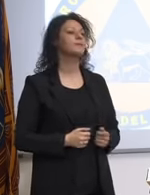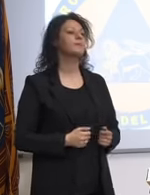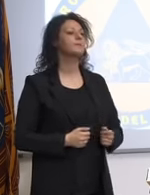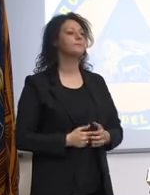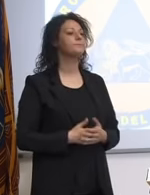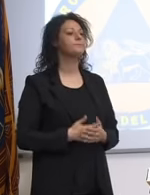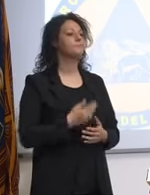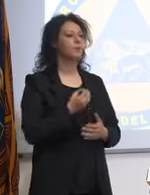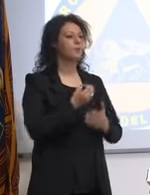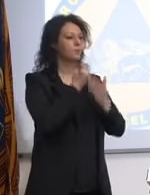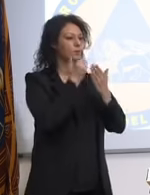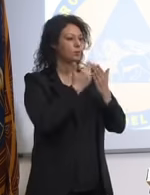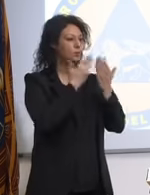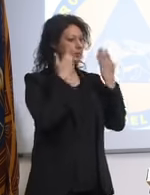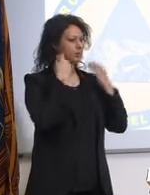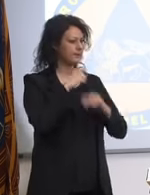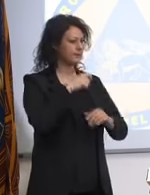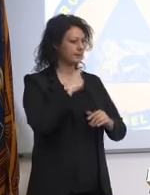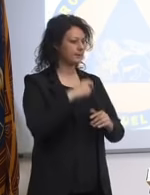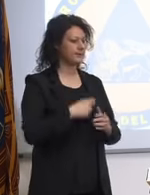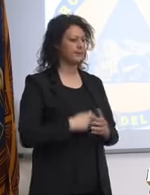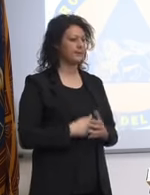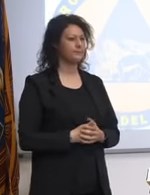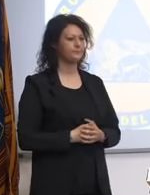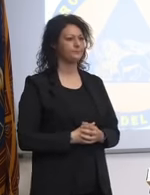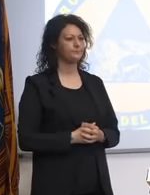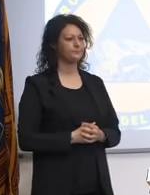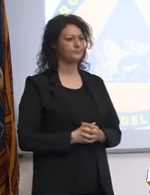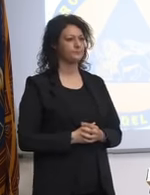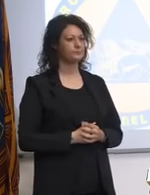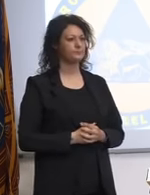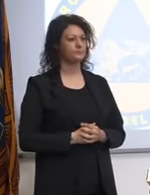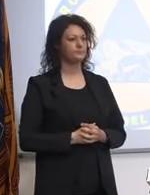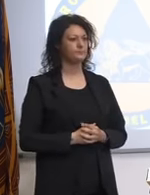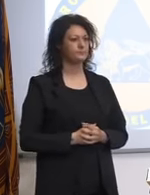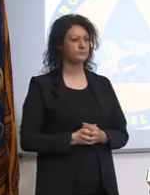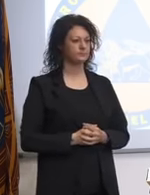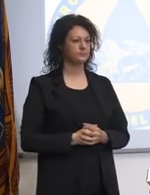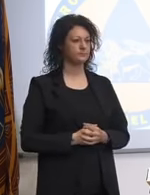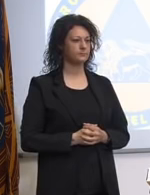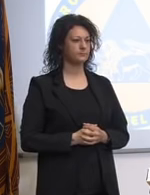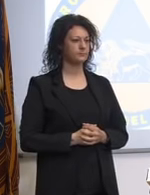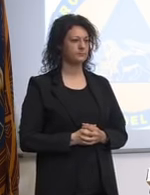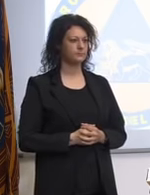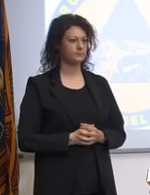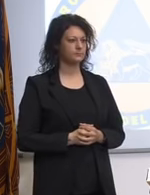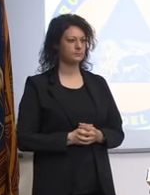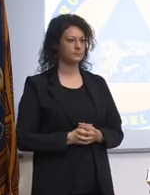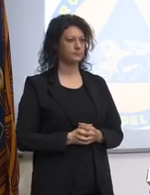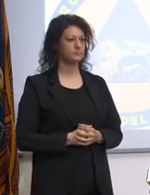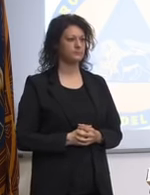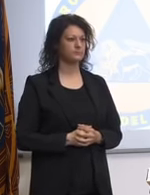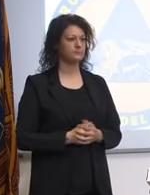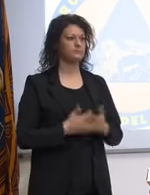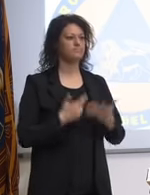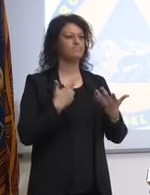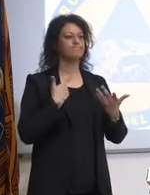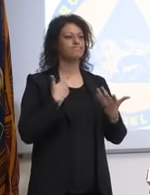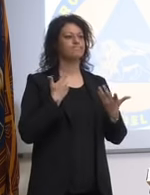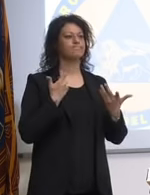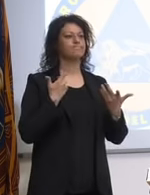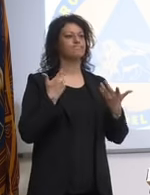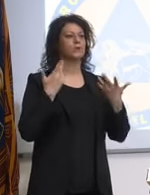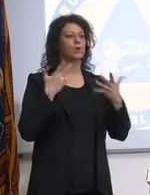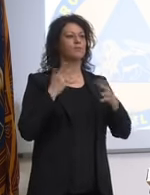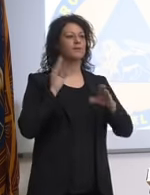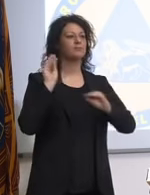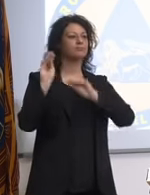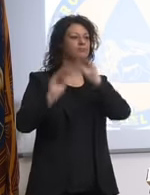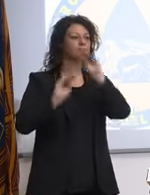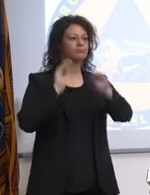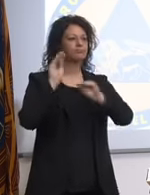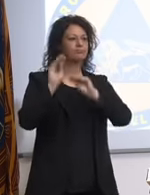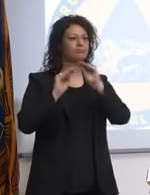Buongiorno Presidente. Ciao Milva. Allora, ho fatto un piccolo giro in chiesa antropologica tra Padova